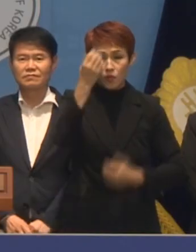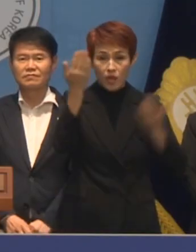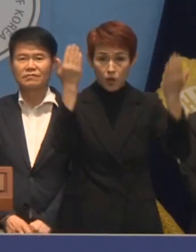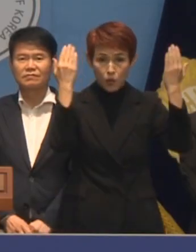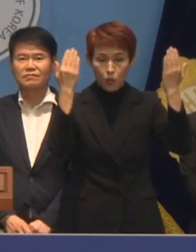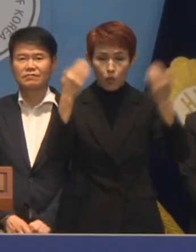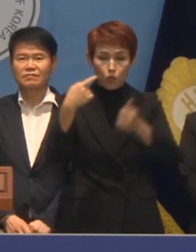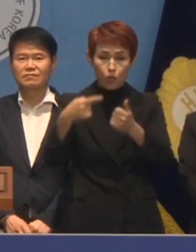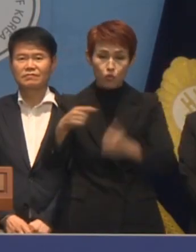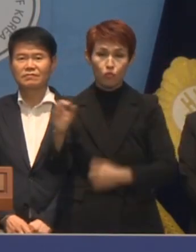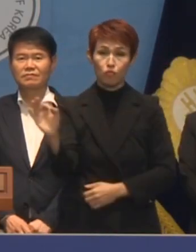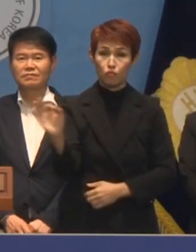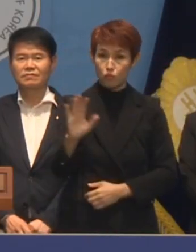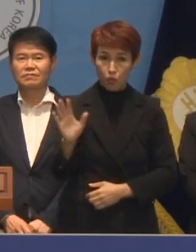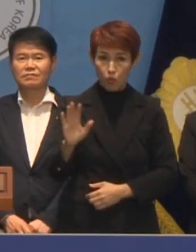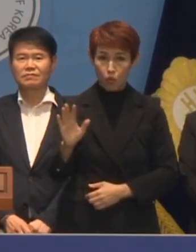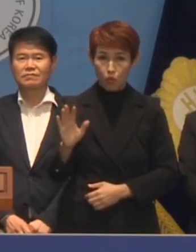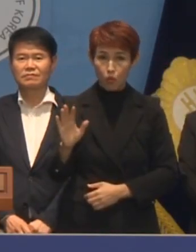고교